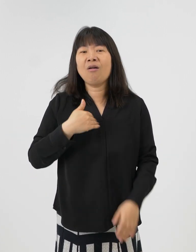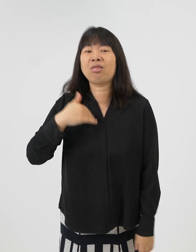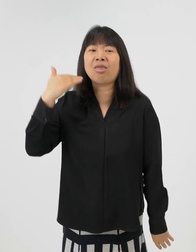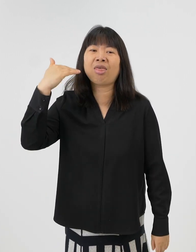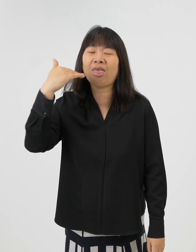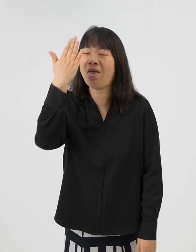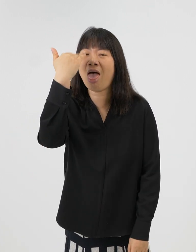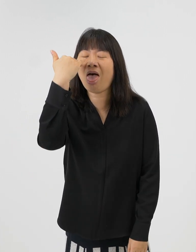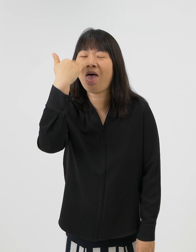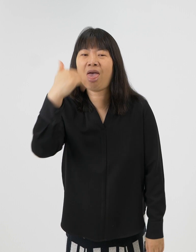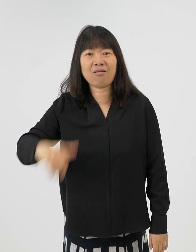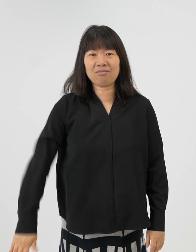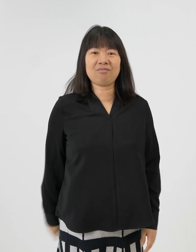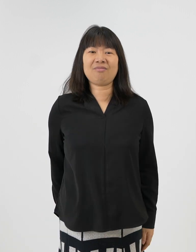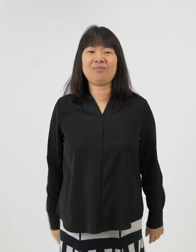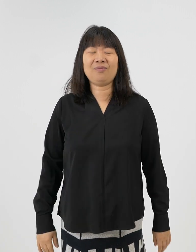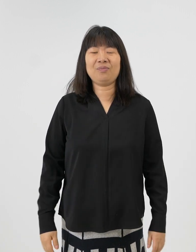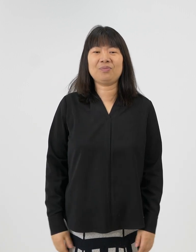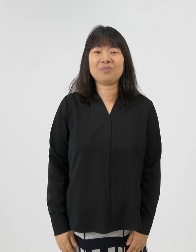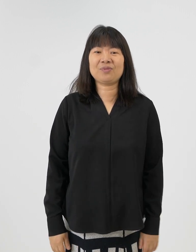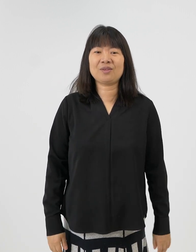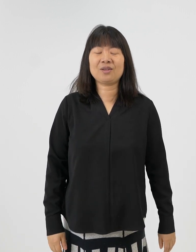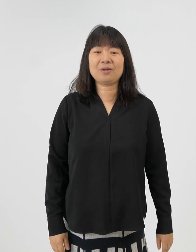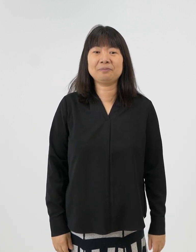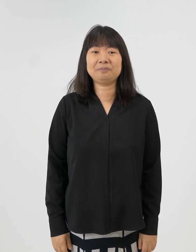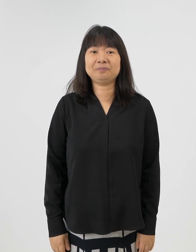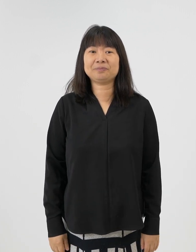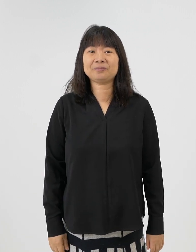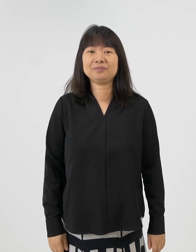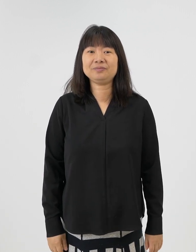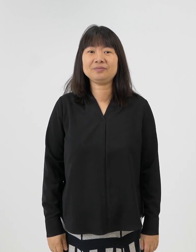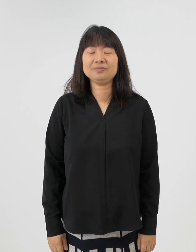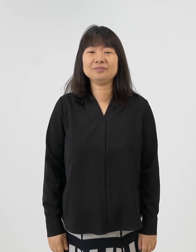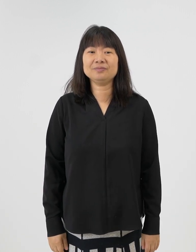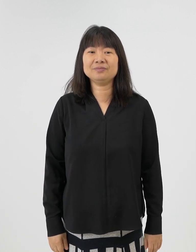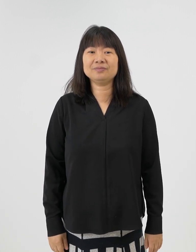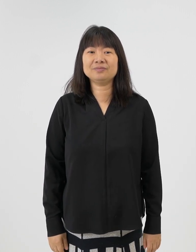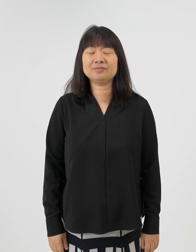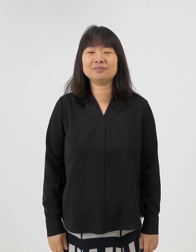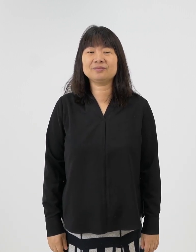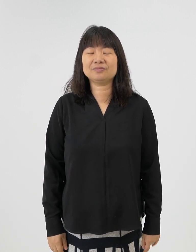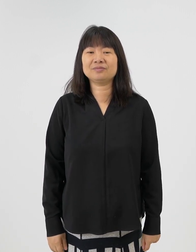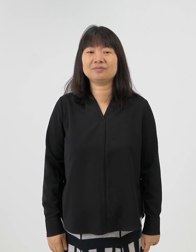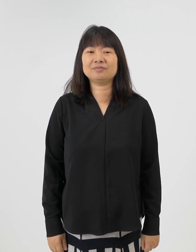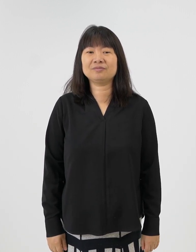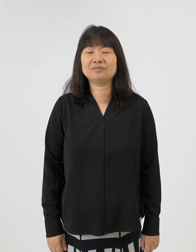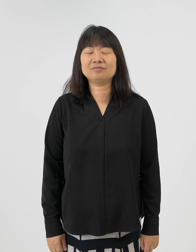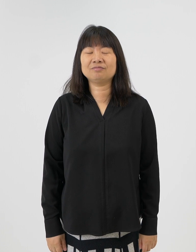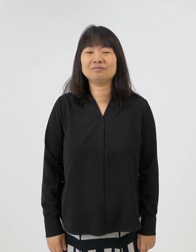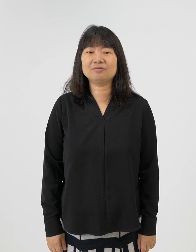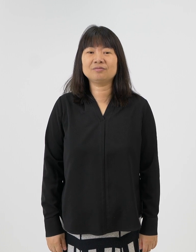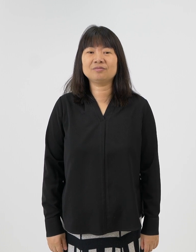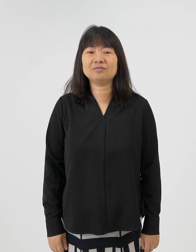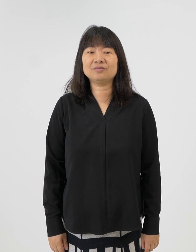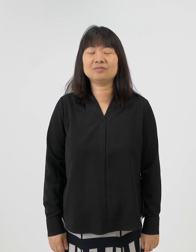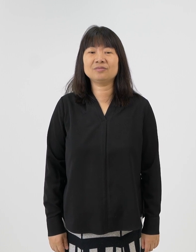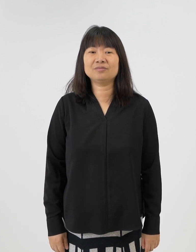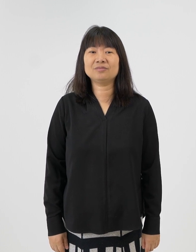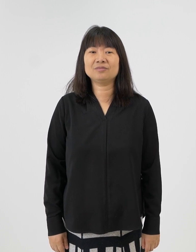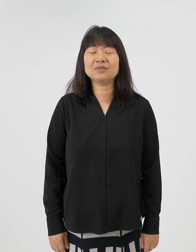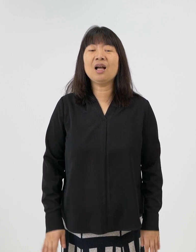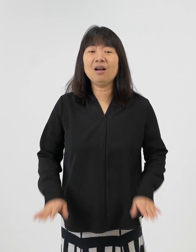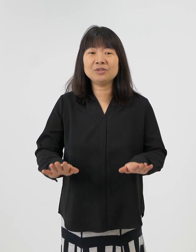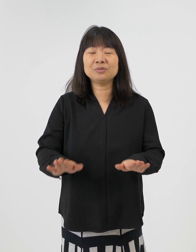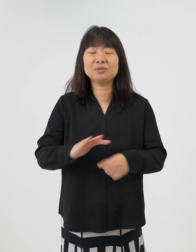몰랐어요. 사실은. 예, 나도 이걸 보면서도 그 성경을 보고 있는 줄은 몰랐어요. 그 얼마나